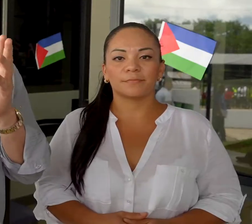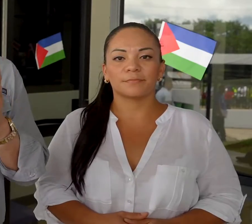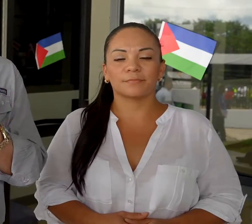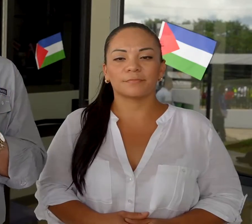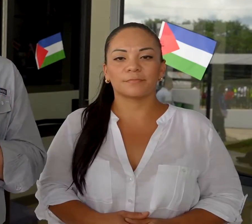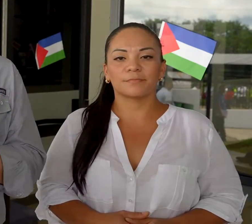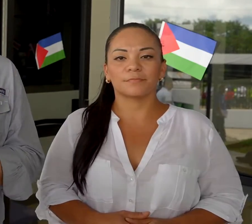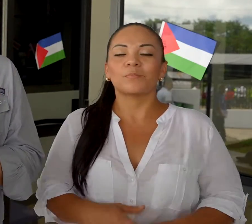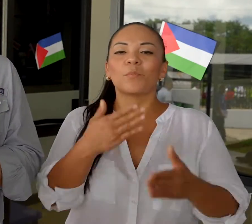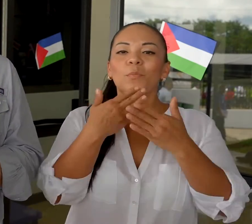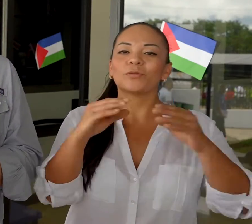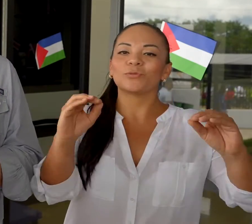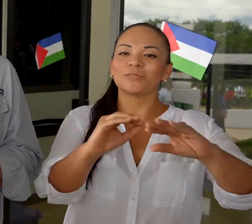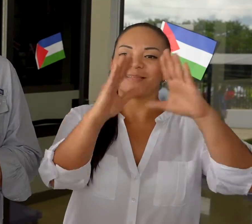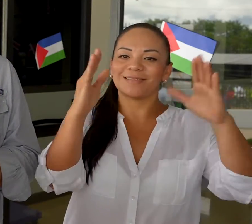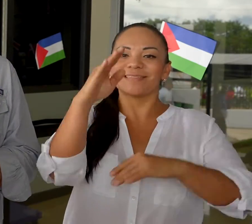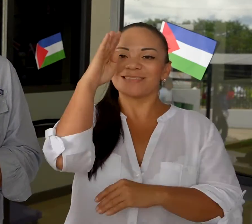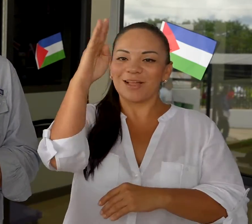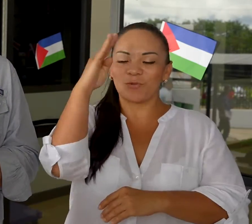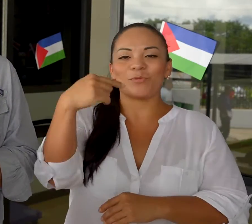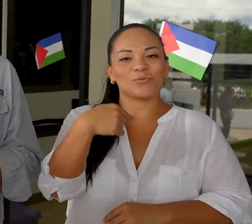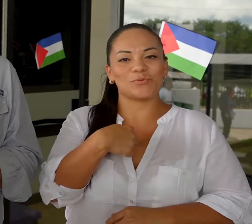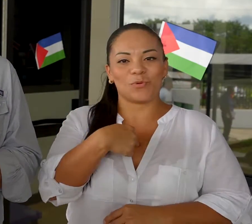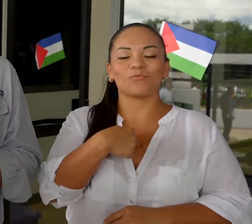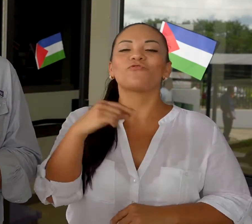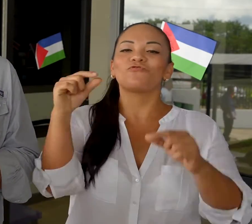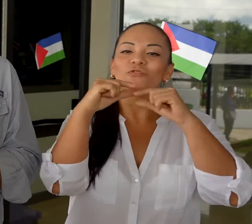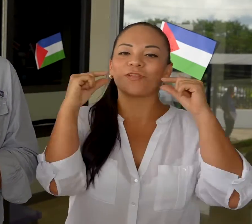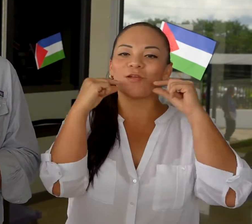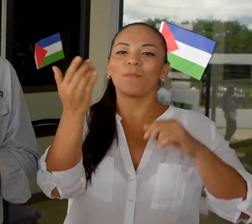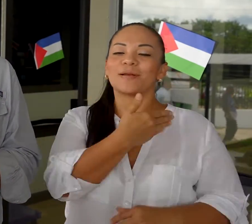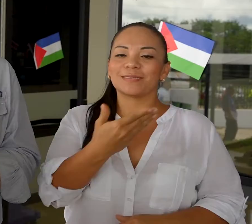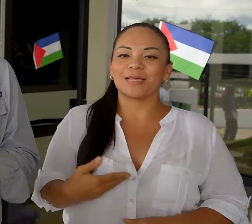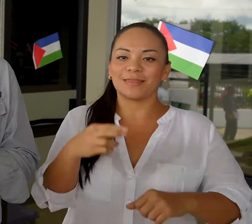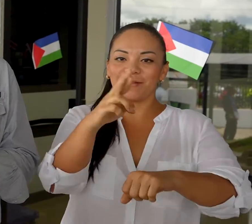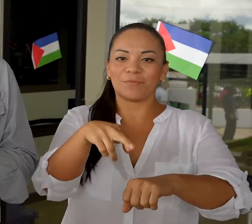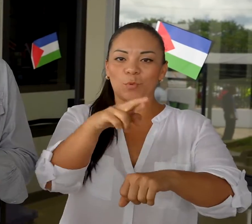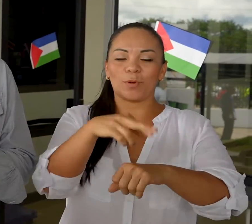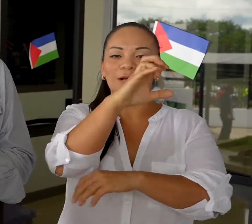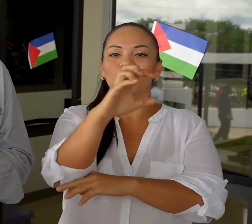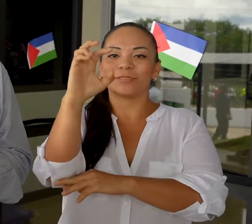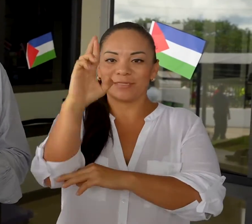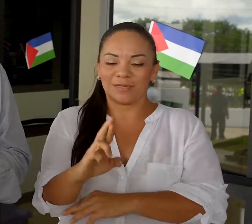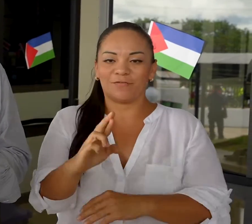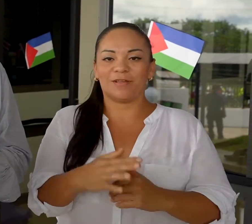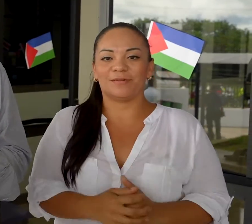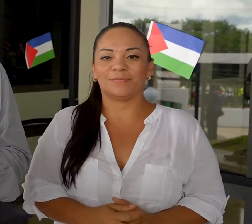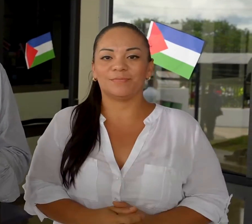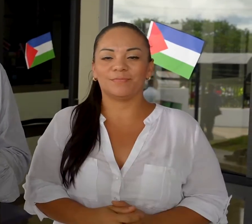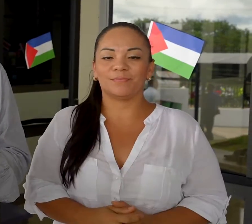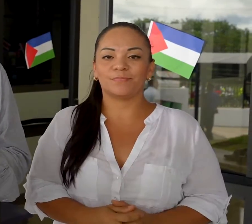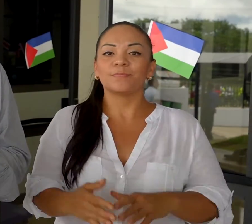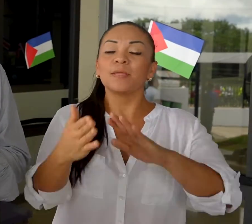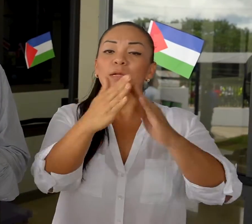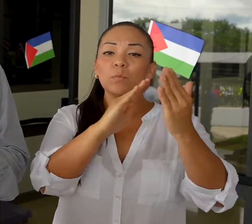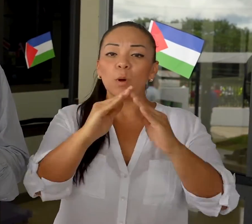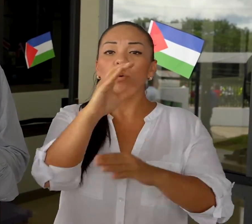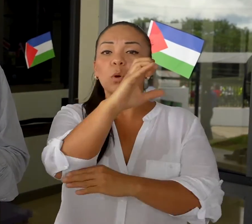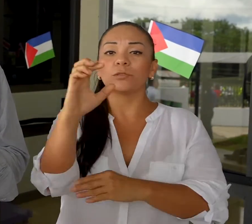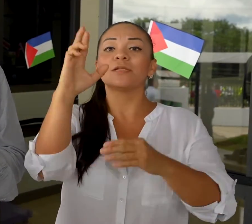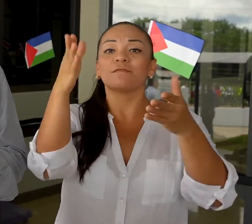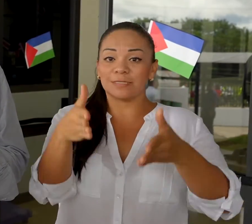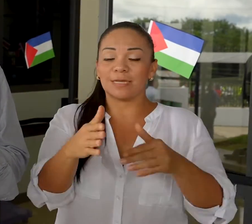muy buenos días los saluda rodrigo chávez presidente de la república de costa rica el pueblo costarricense